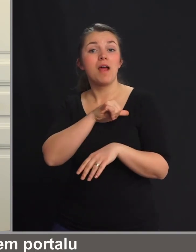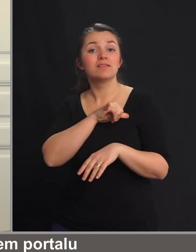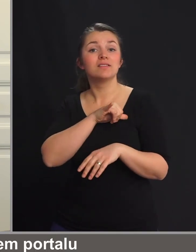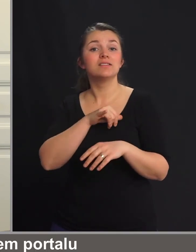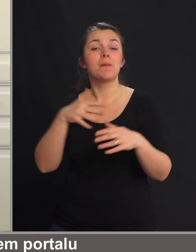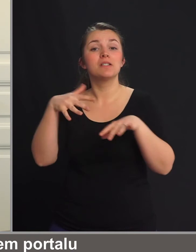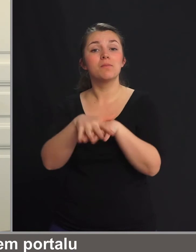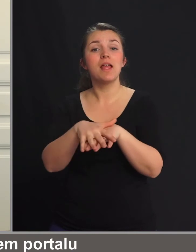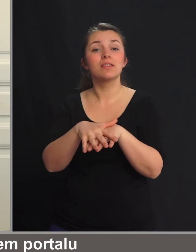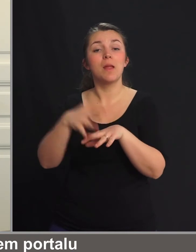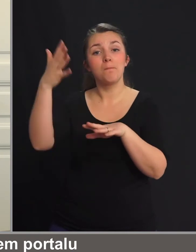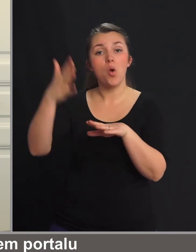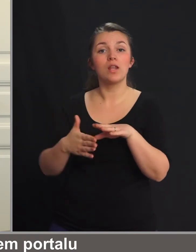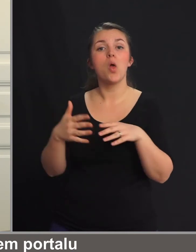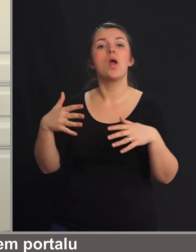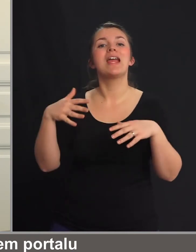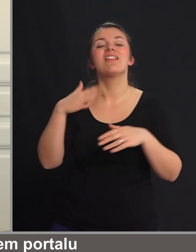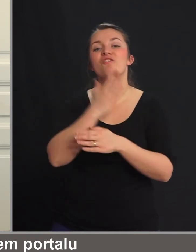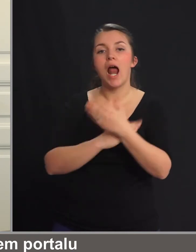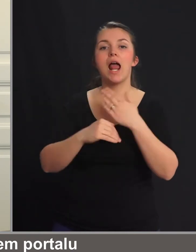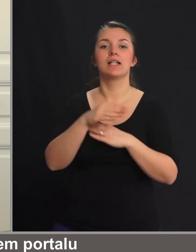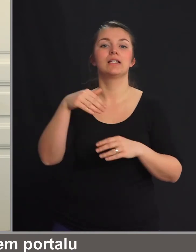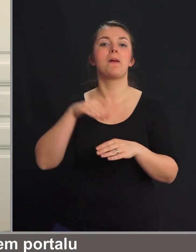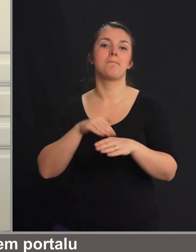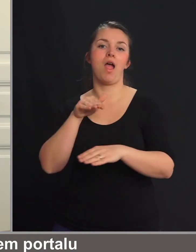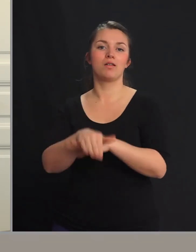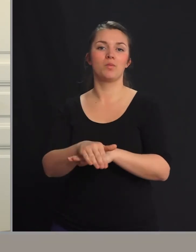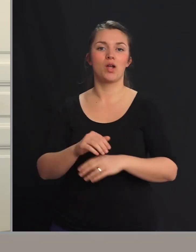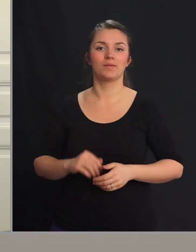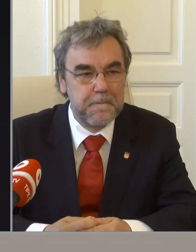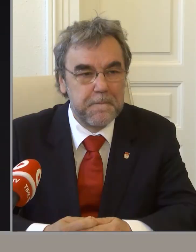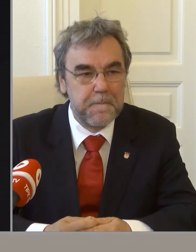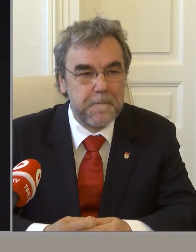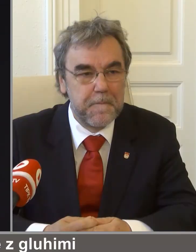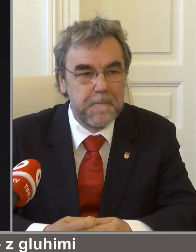na informacijskem spletnem portalu Invalidi Maribor.